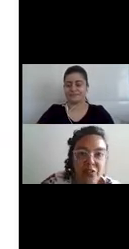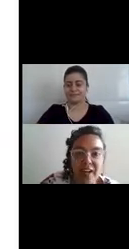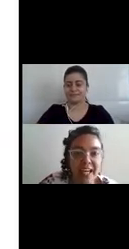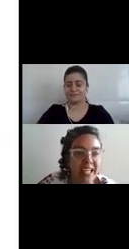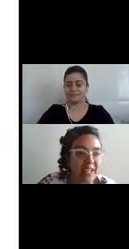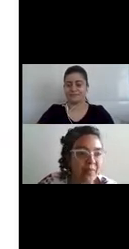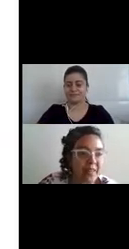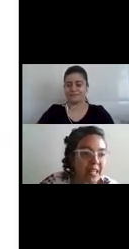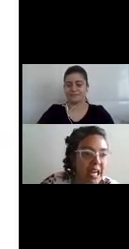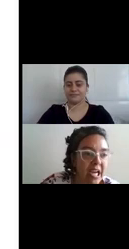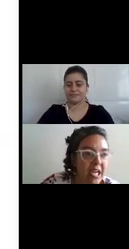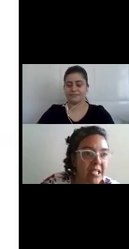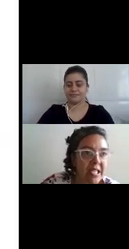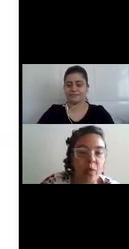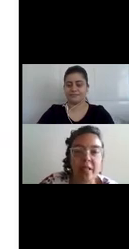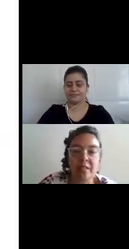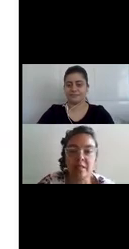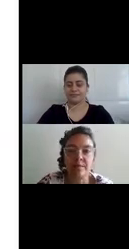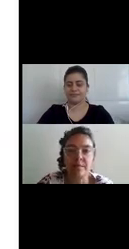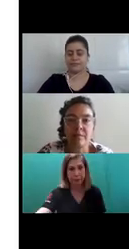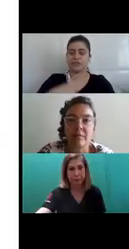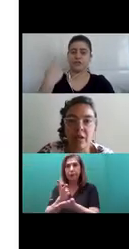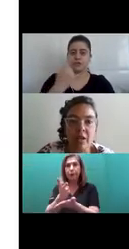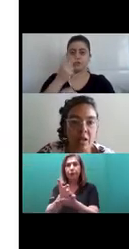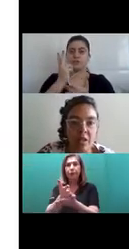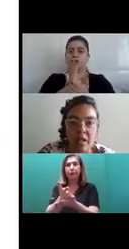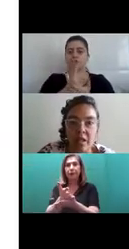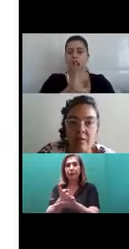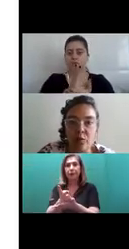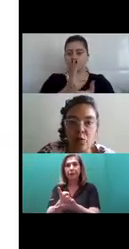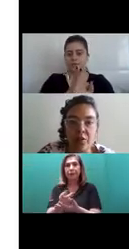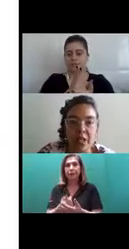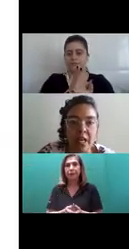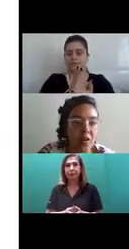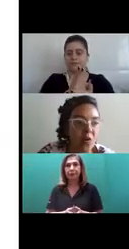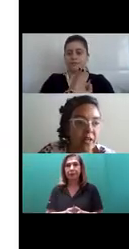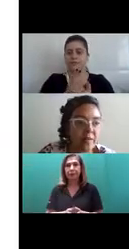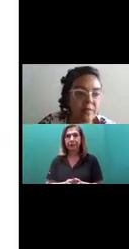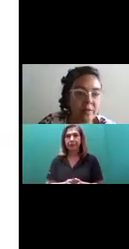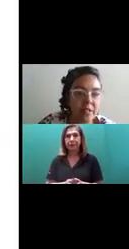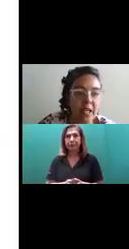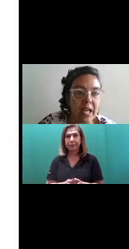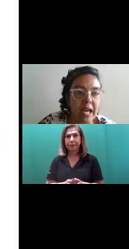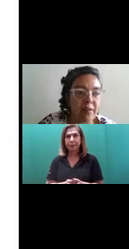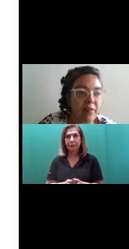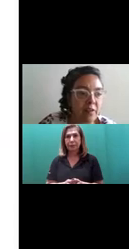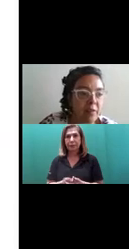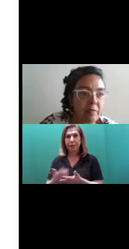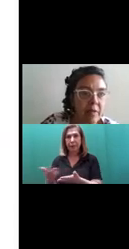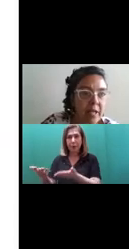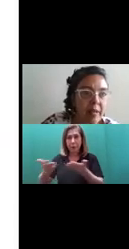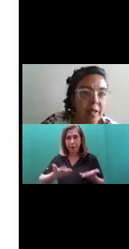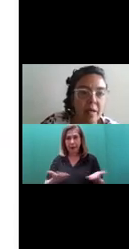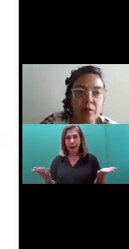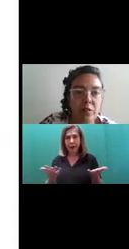Então, a gente vai dar sequência e vamos convidar agora a